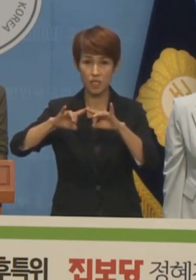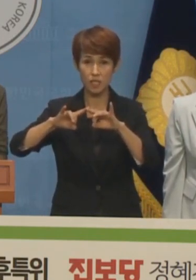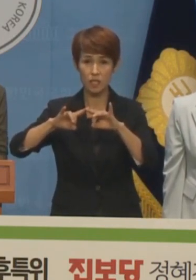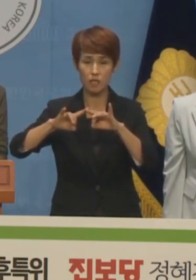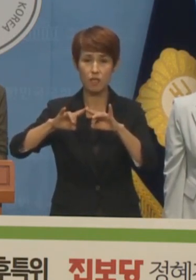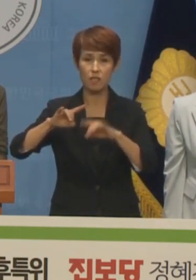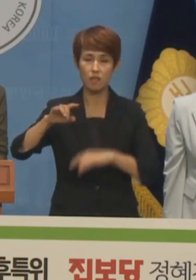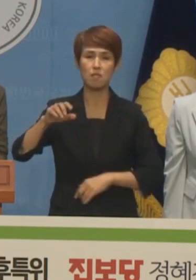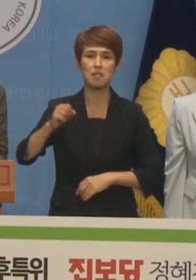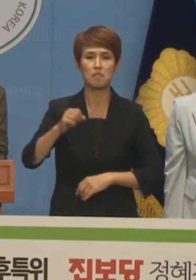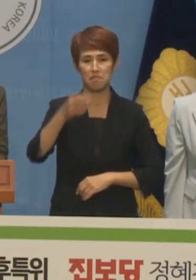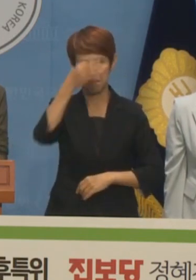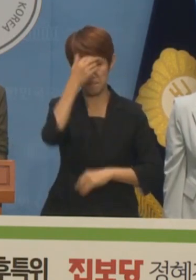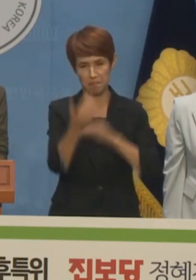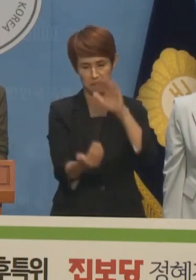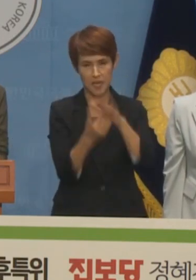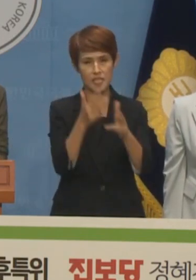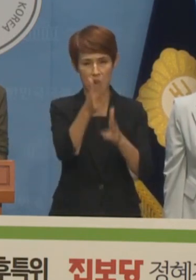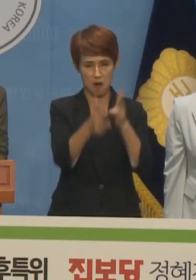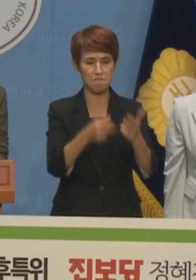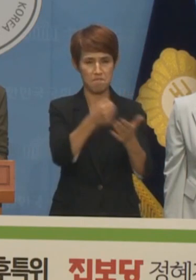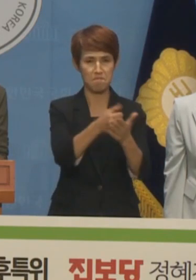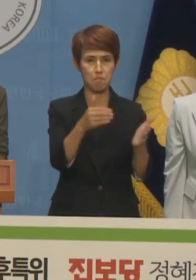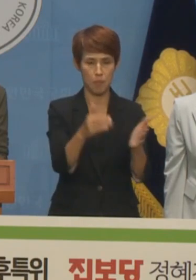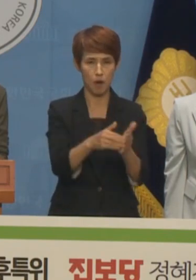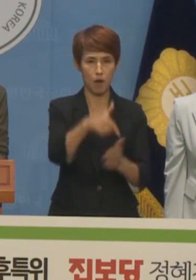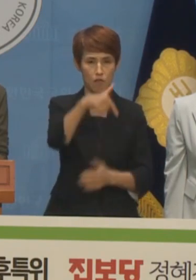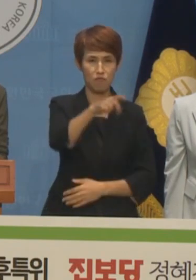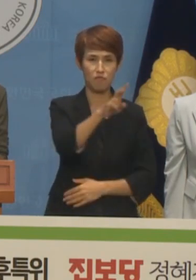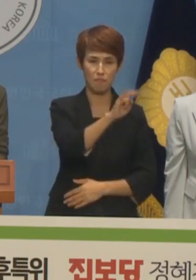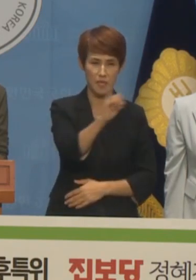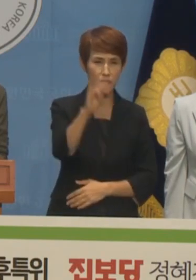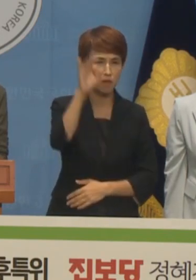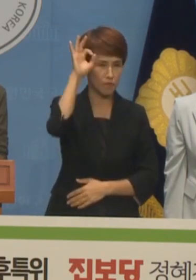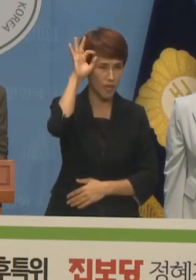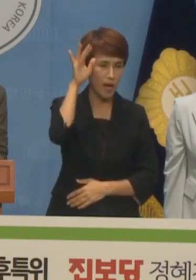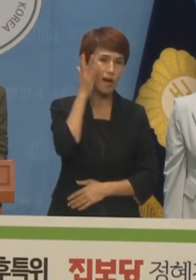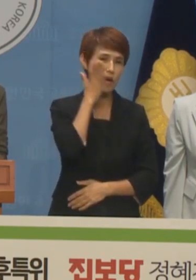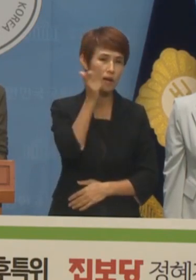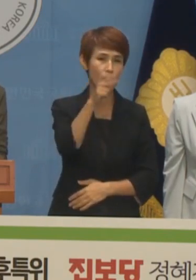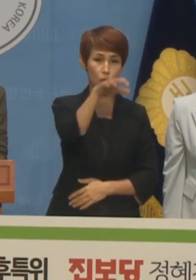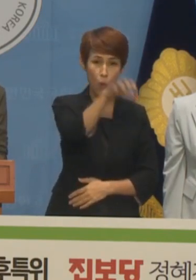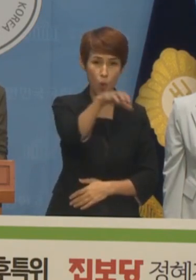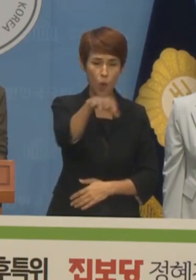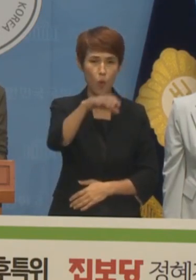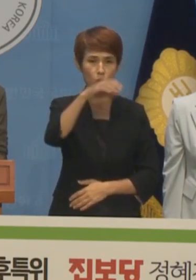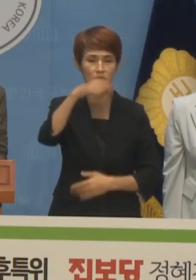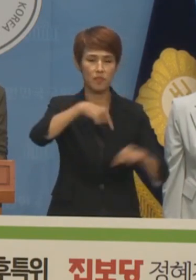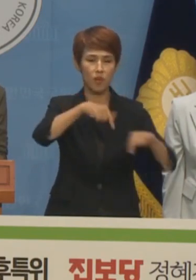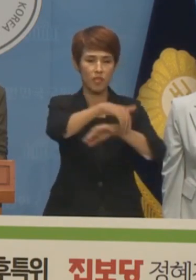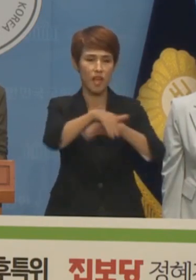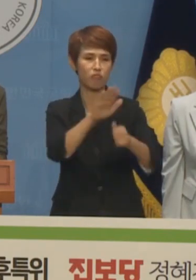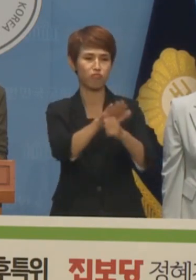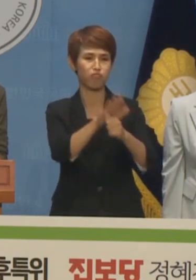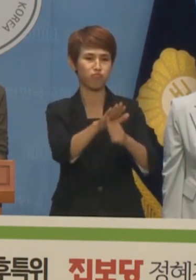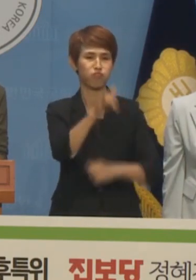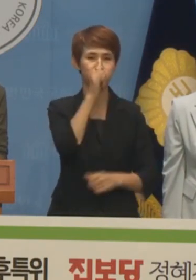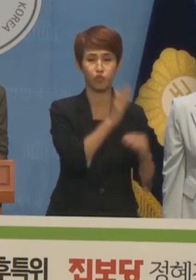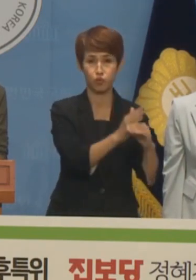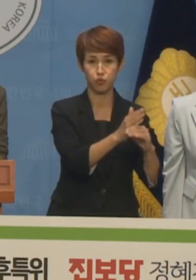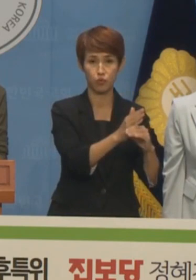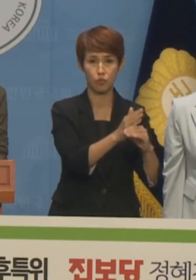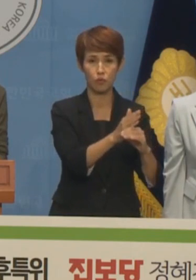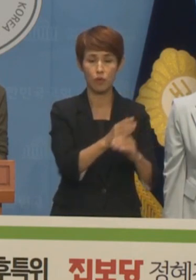전략 사업으로 지정하고 구미, 울산, 포항 대규모의 정책 자금이 지원되고 있지만 우리는